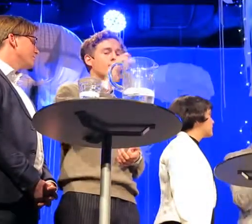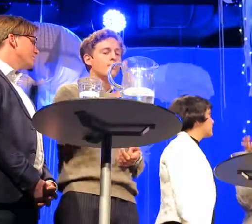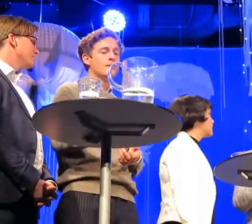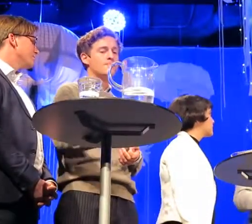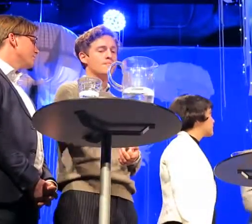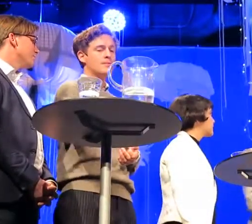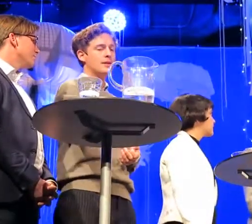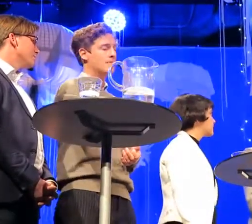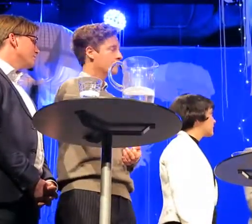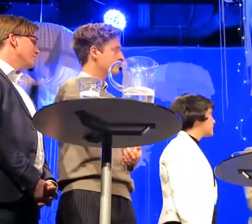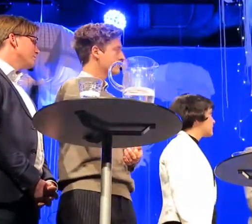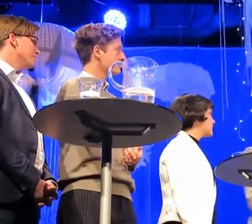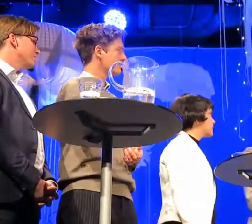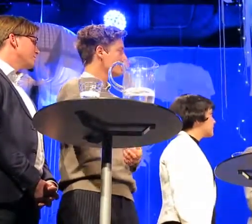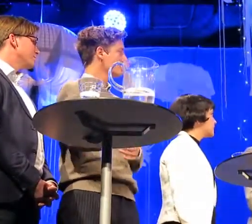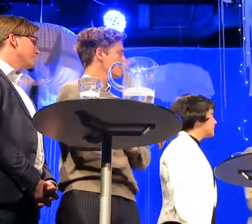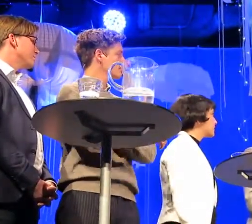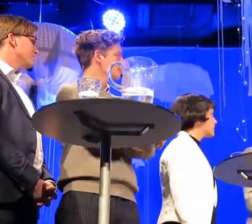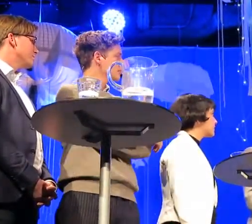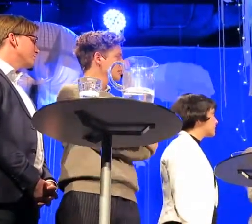du? Har du fått svar på dina frågor?